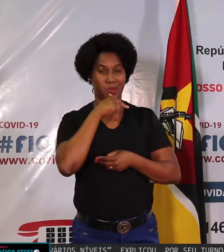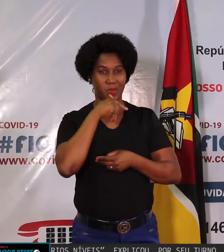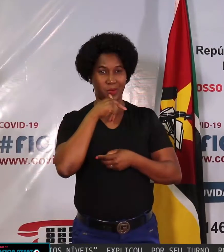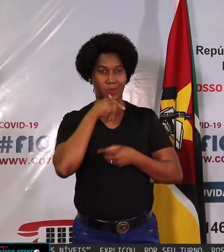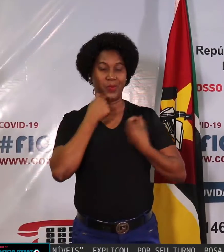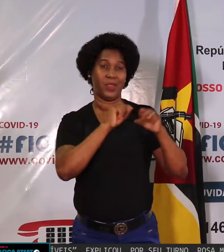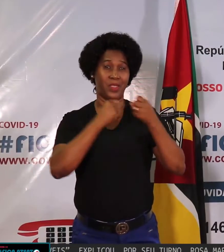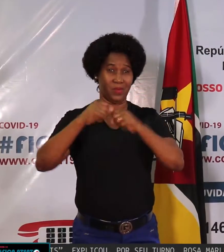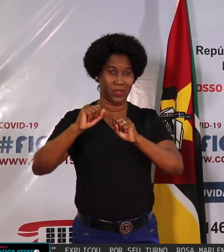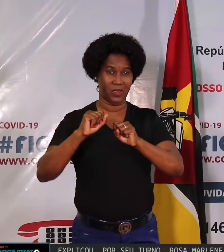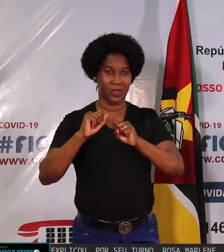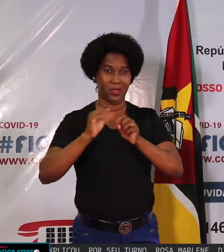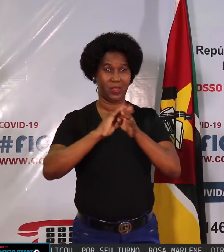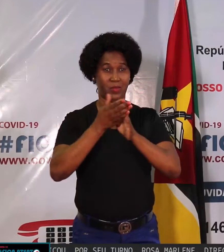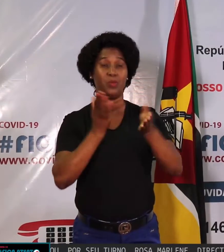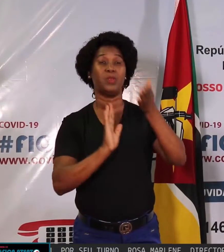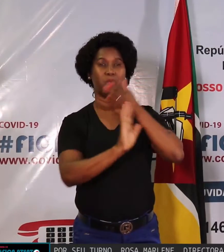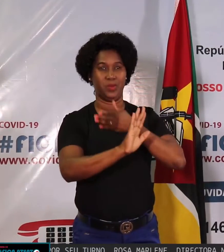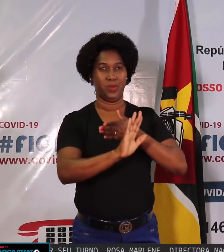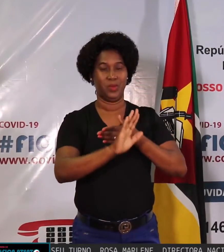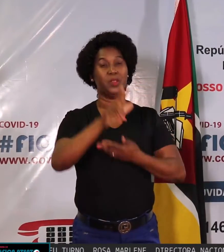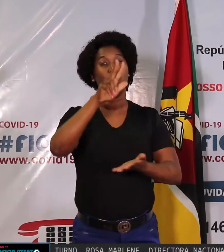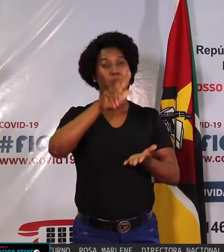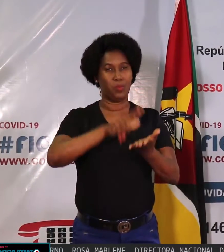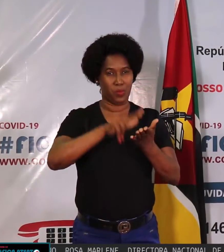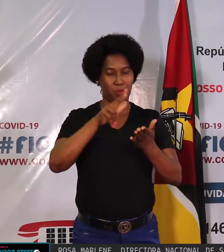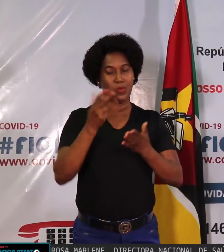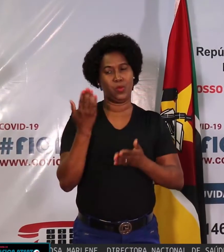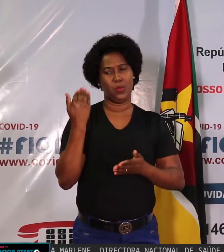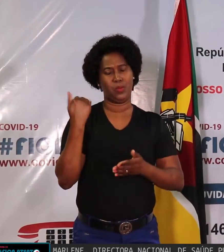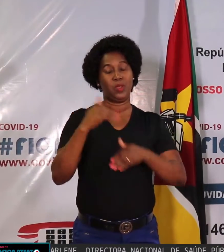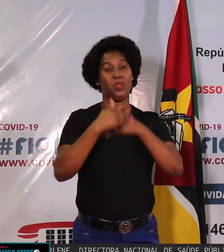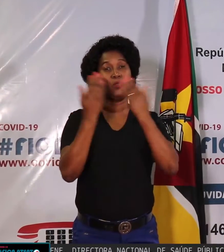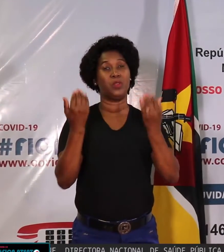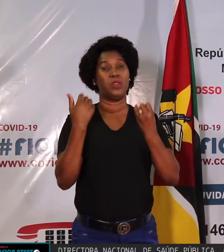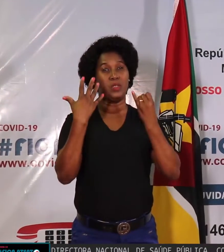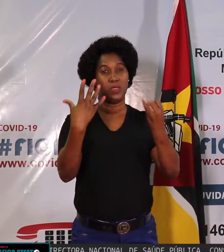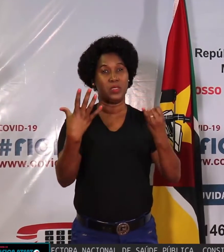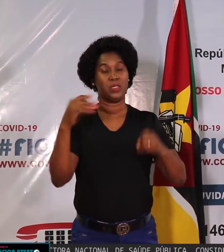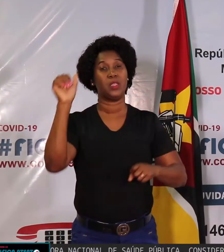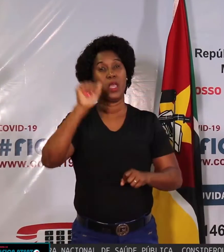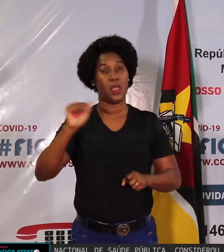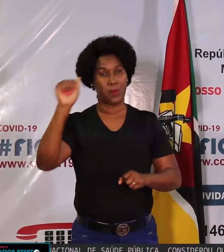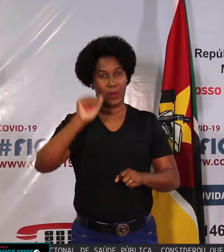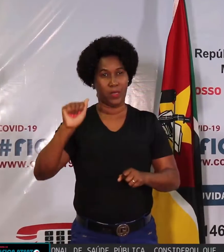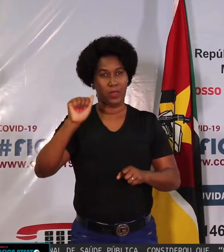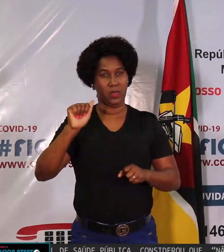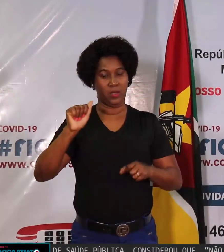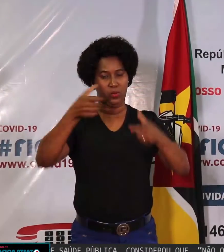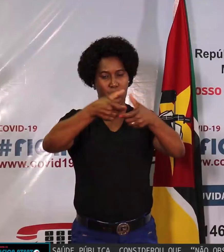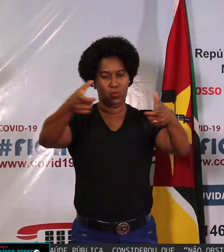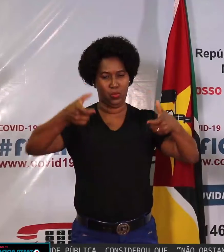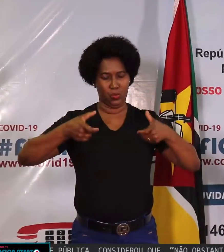desta implementação de medidas de prevenção, aprovou no dia 6 de abril uma